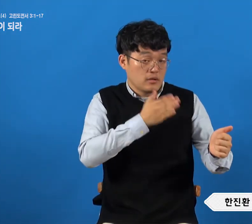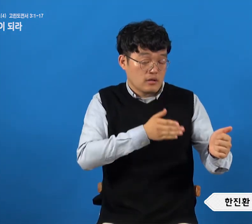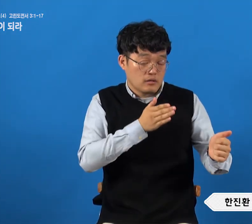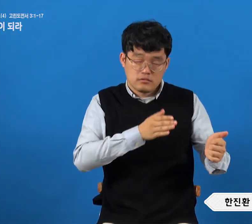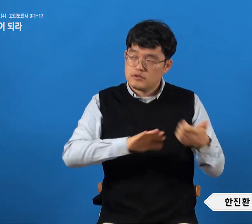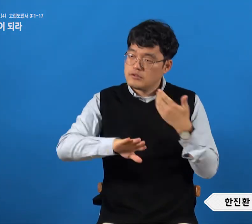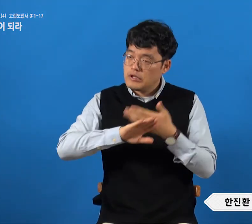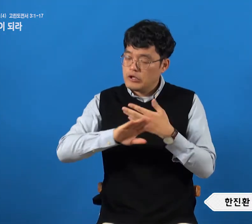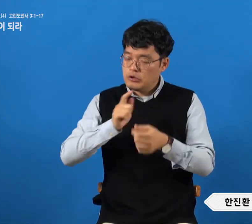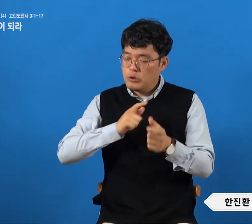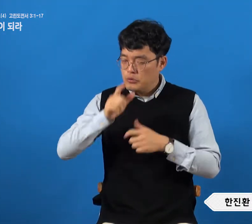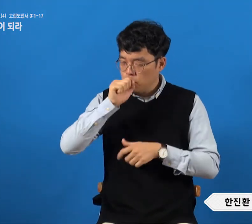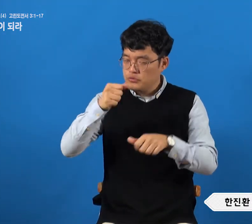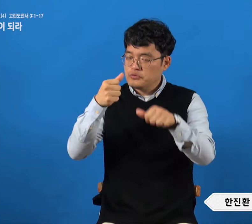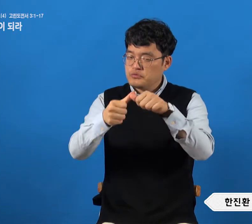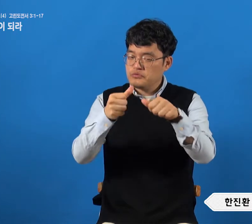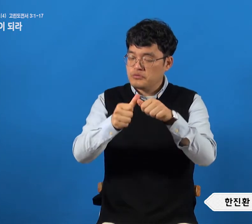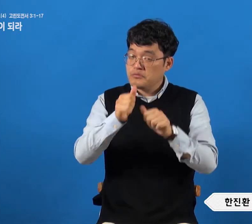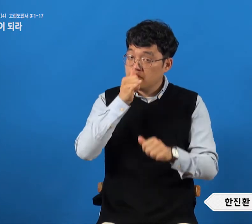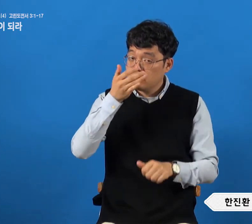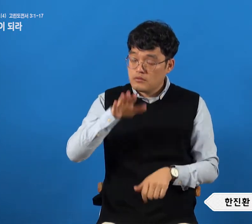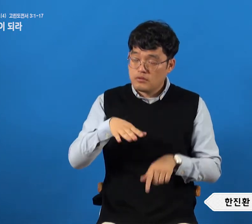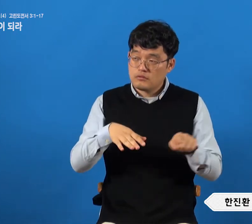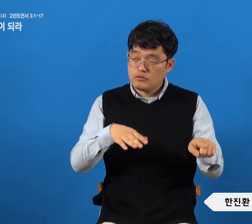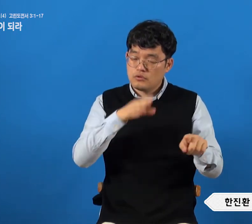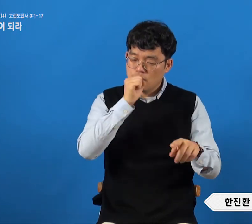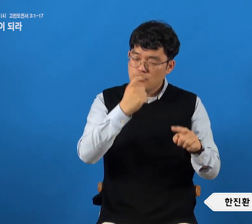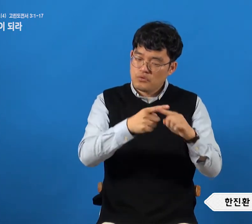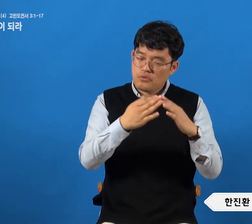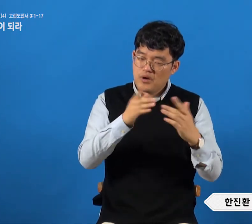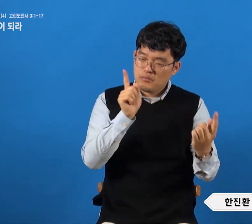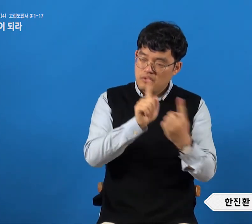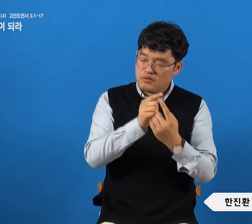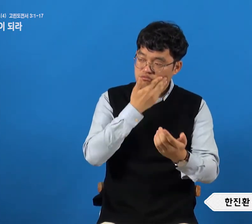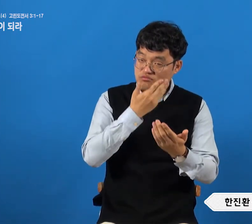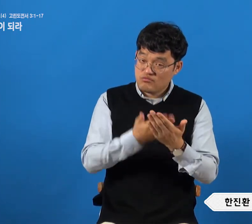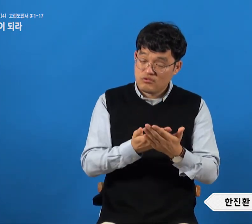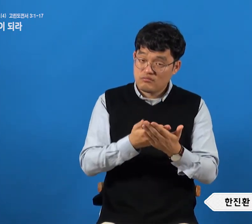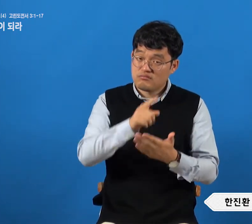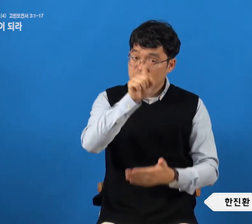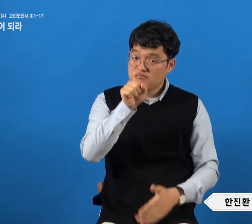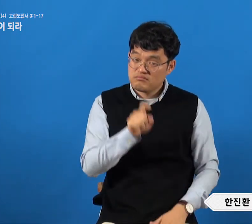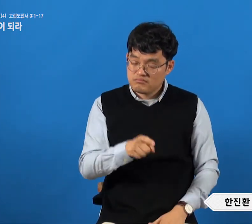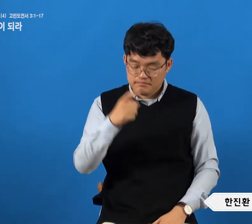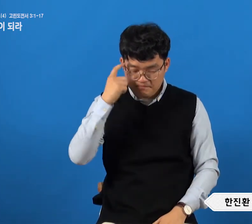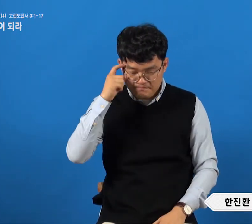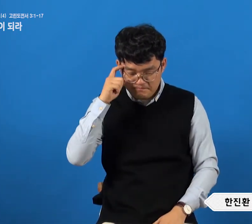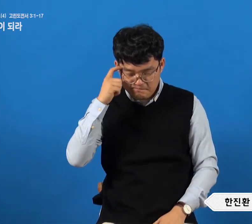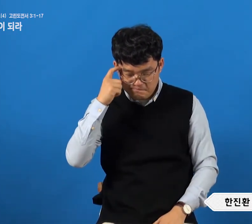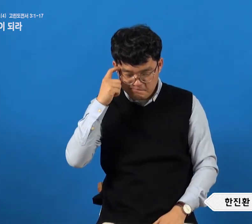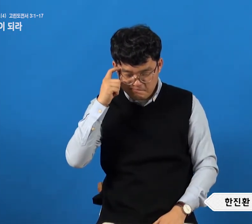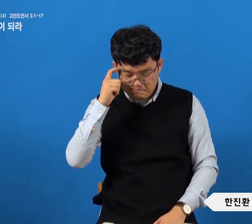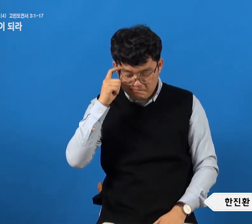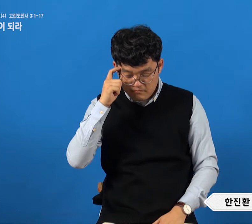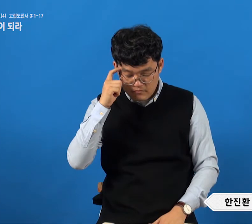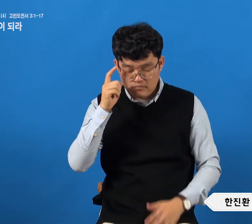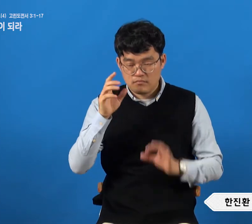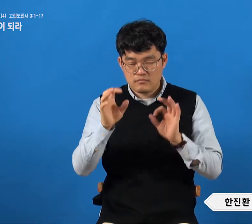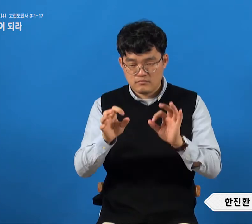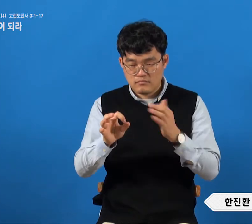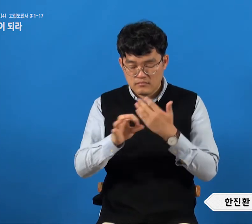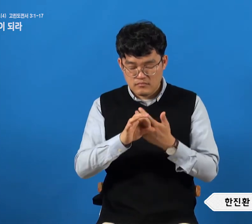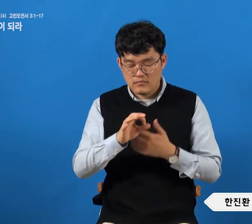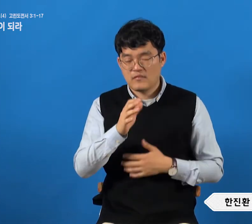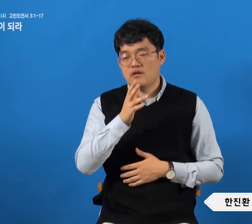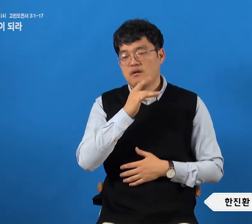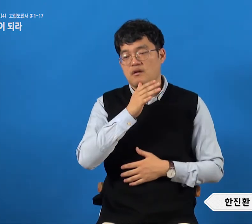다른 좋은 말도 있을 텐데 그게 그렇게 중요한 문제인가 싶다가도 한번 곰곰이 생각을 해보면